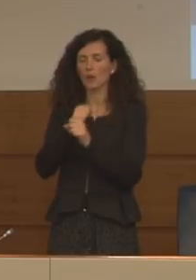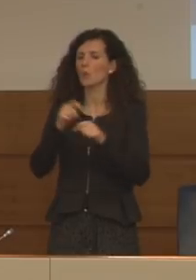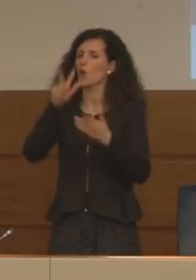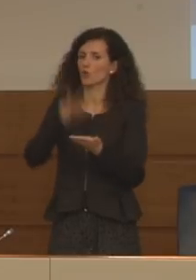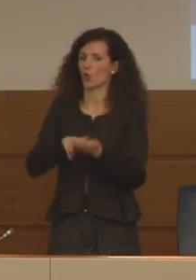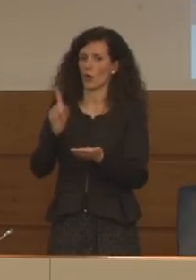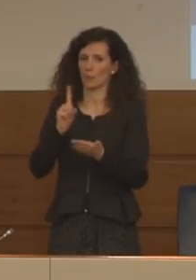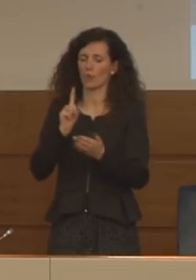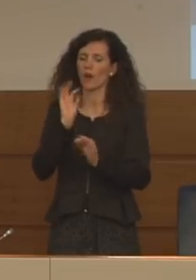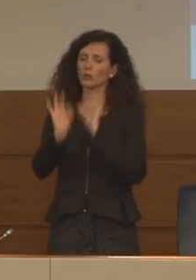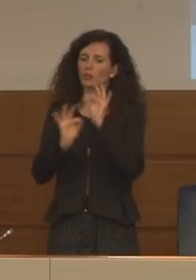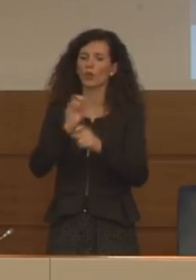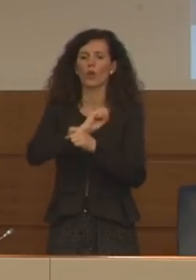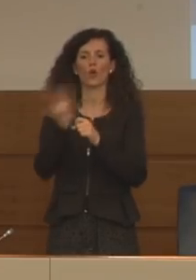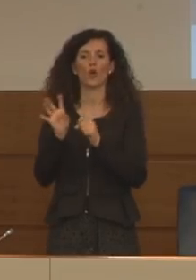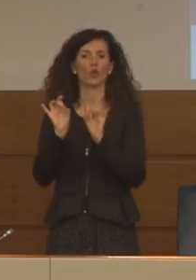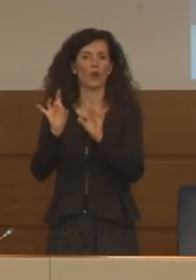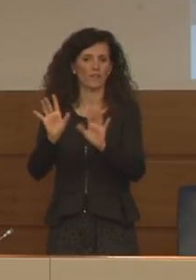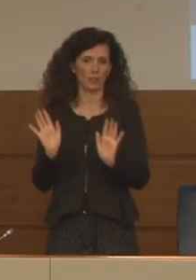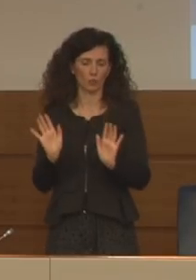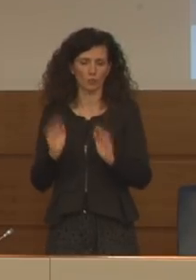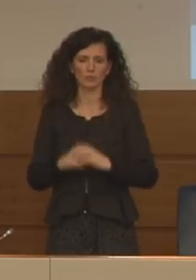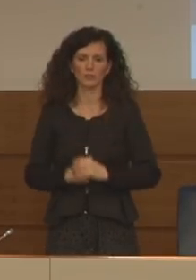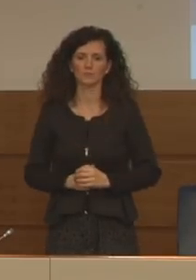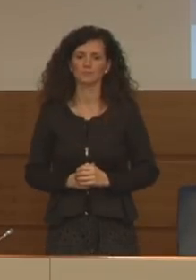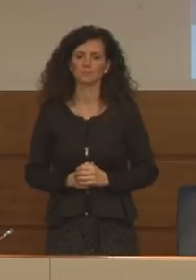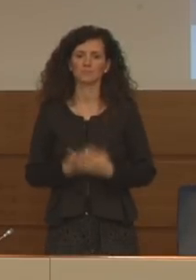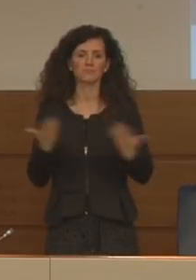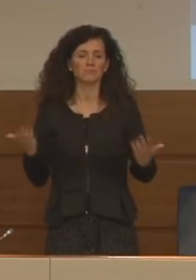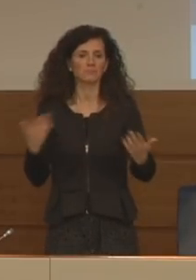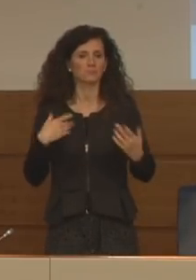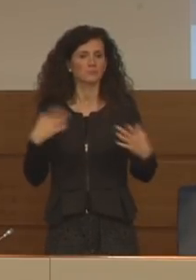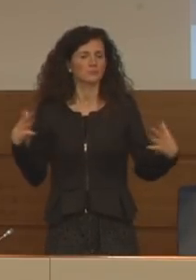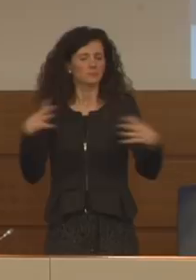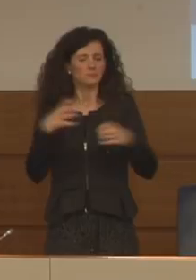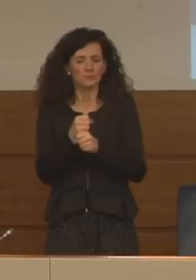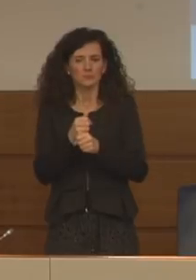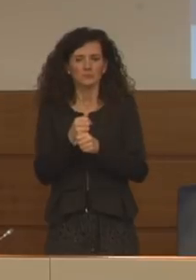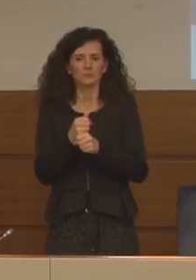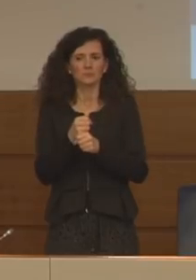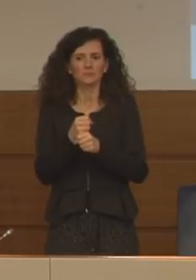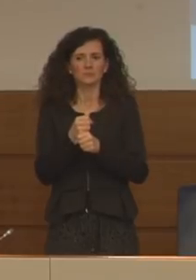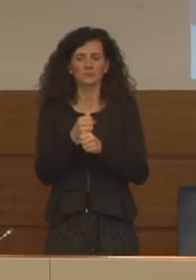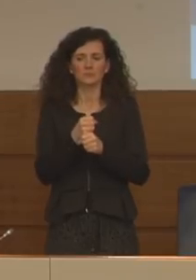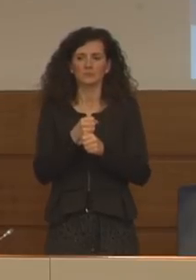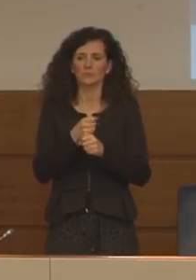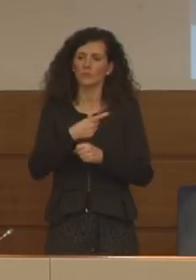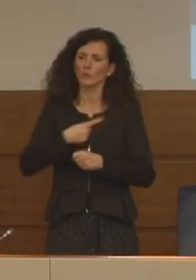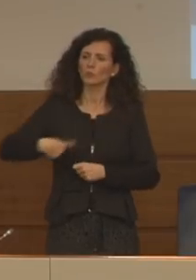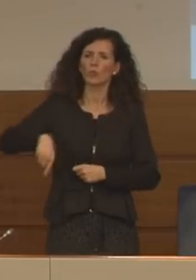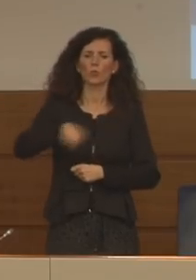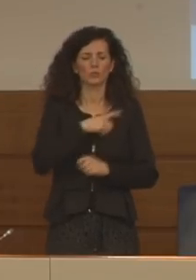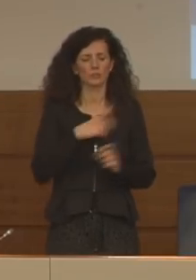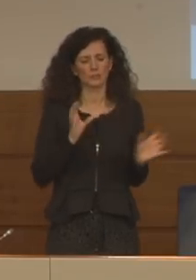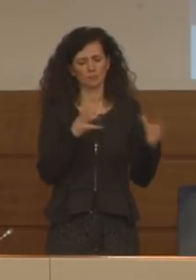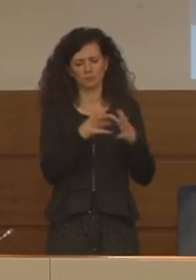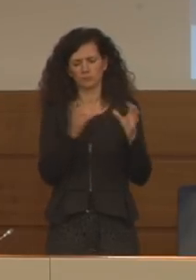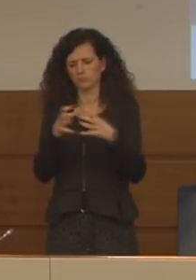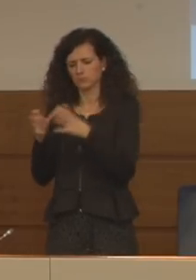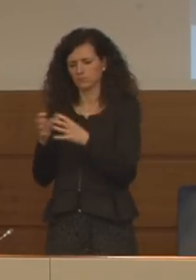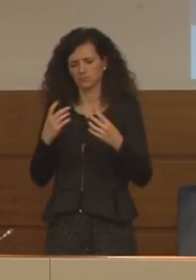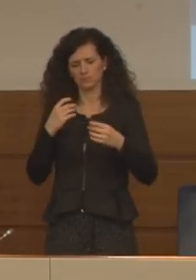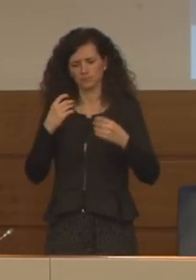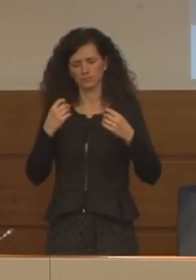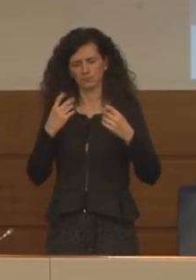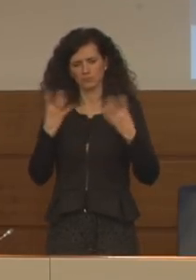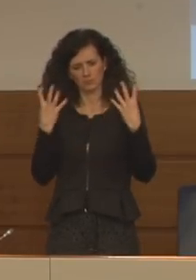coronavirus in sintesi credo che lo sforzo fatto da tutti gli organismi che